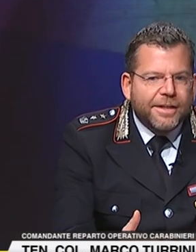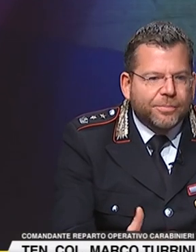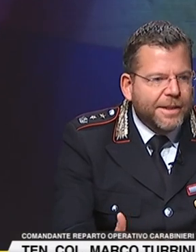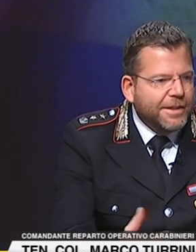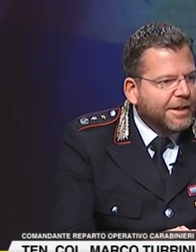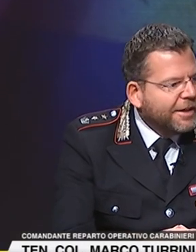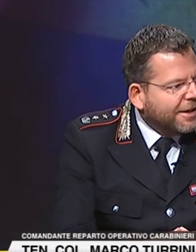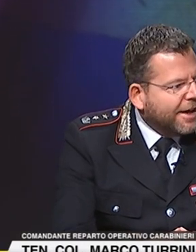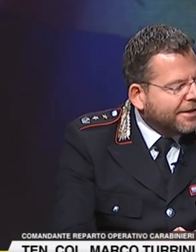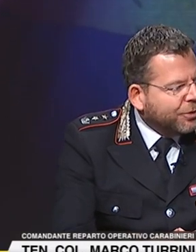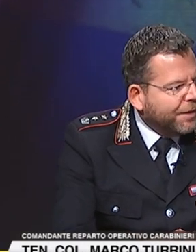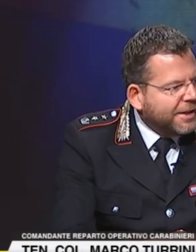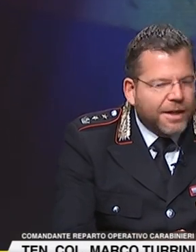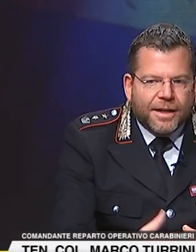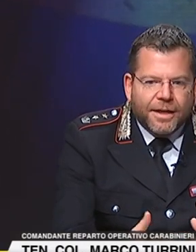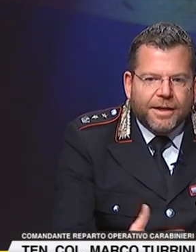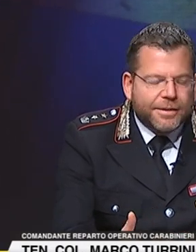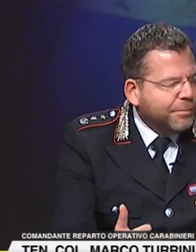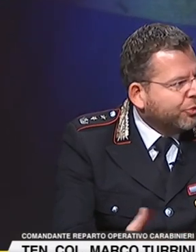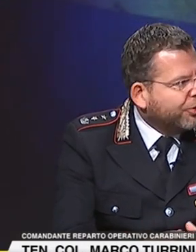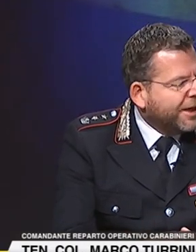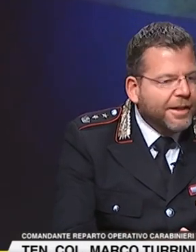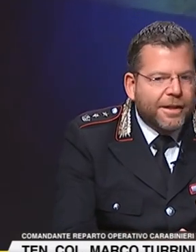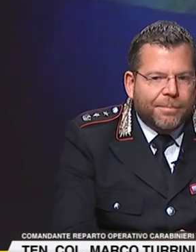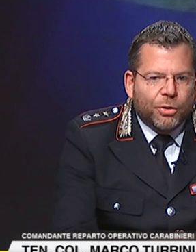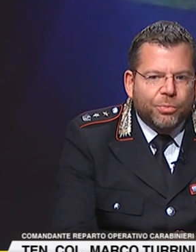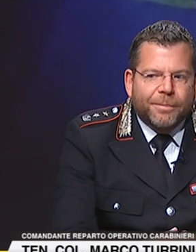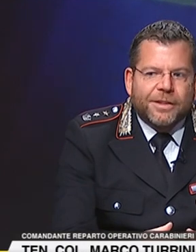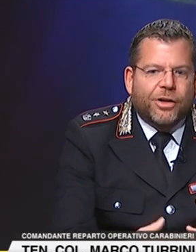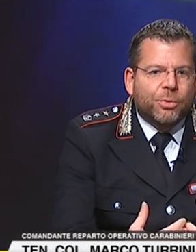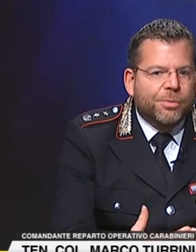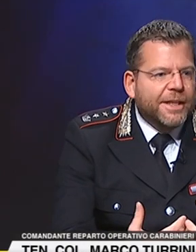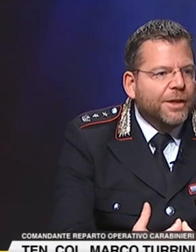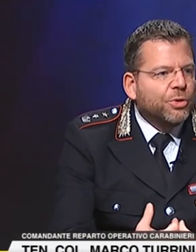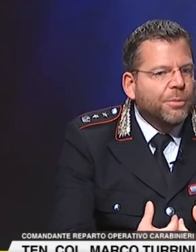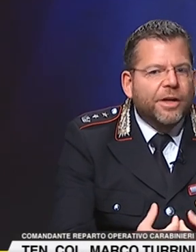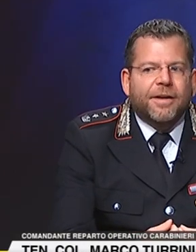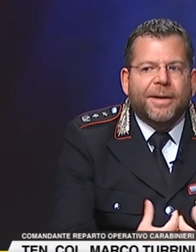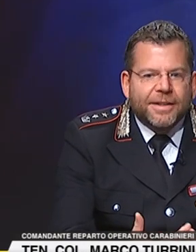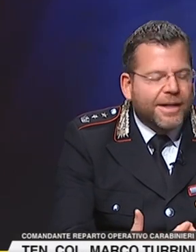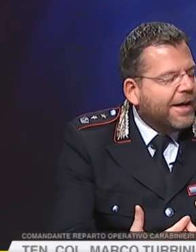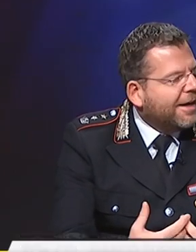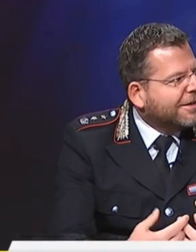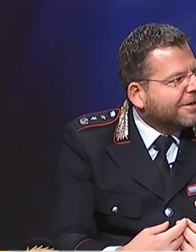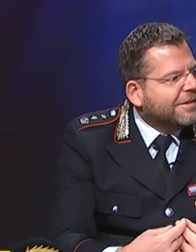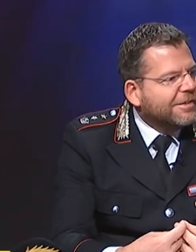di là degli aspetti legati ovviamente alla carriera, alla retribuzione, però indubbiamente c'è la possibilità di contribuire